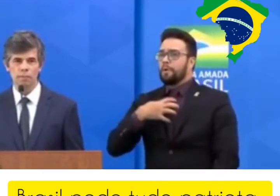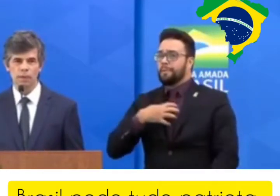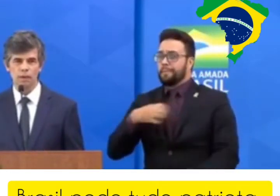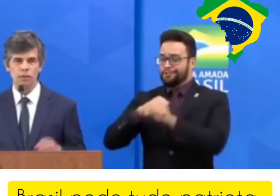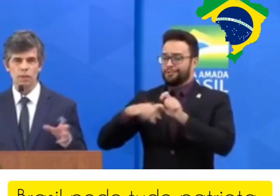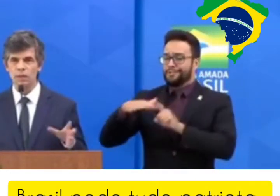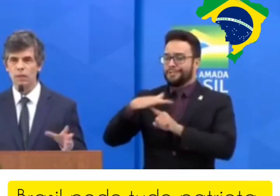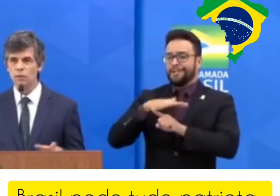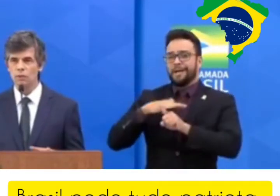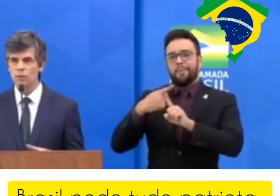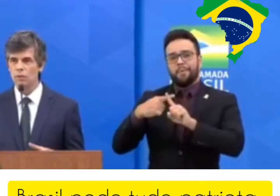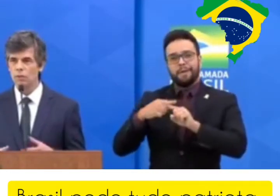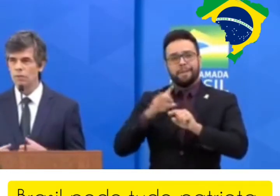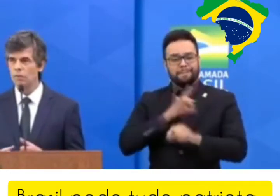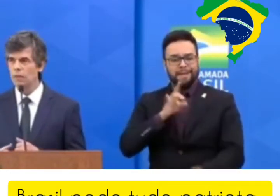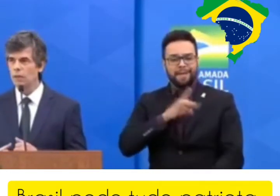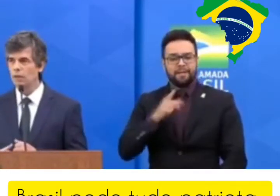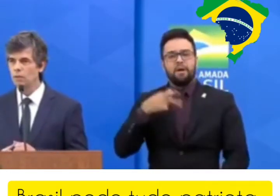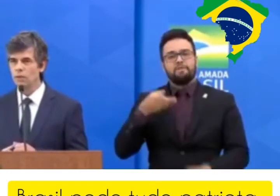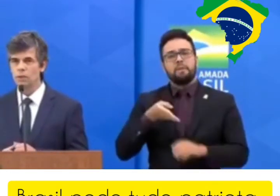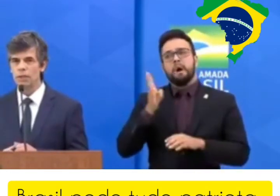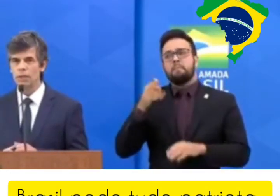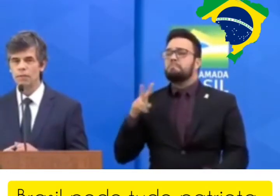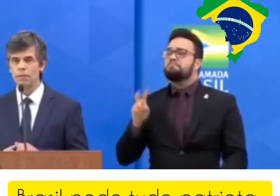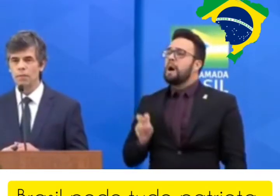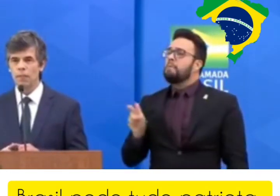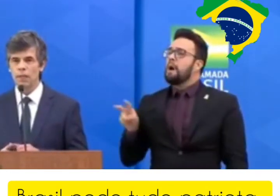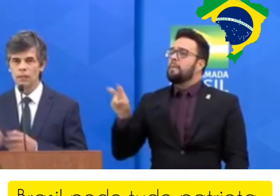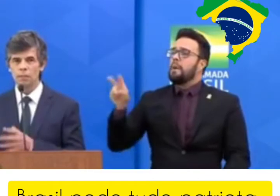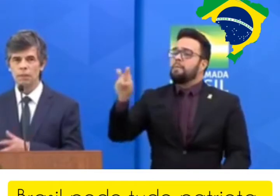medo. Você anda nas ruas, quando eu vim para cá, eu vim do Rio de